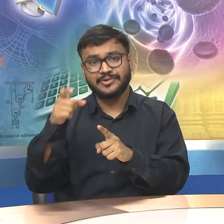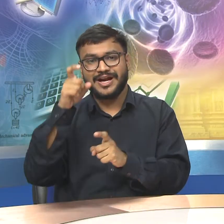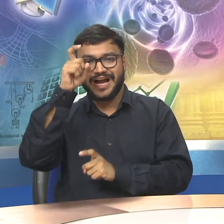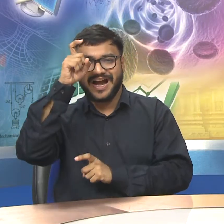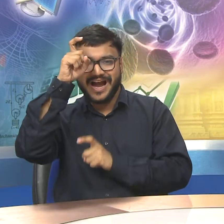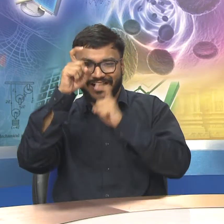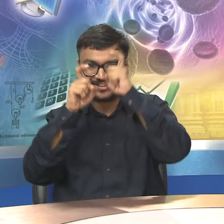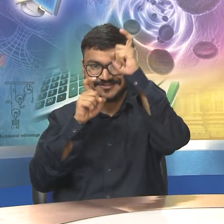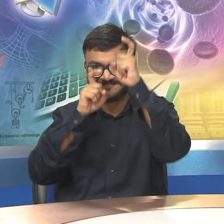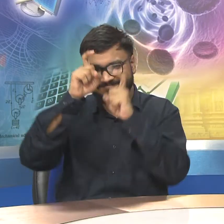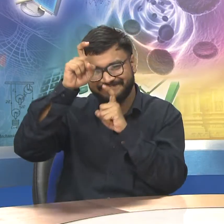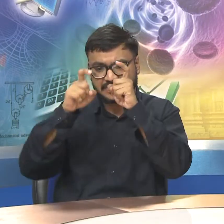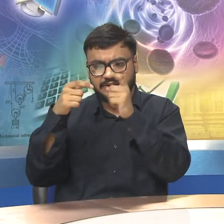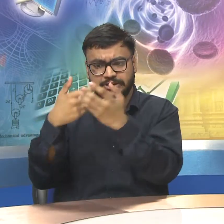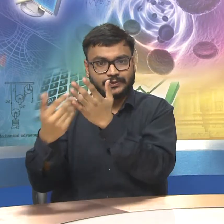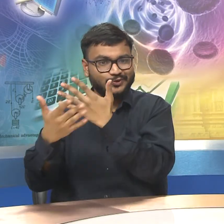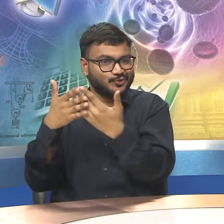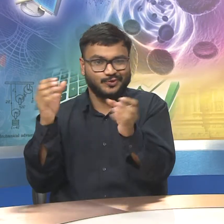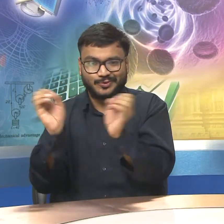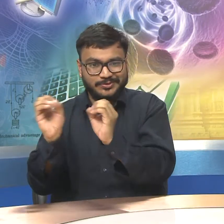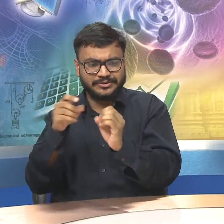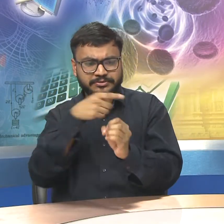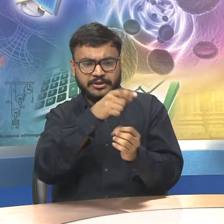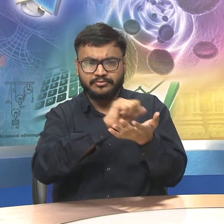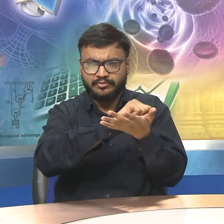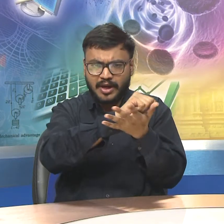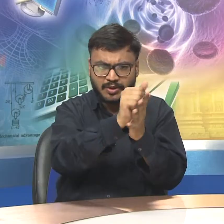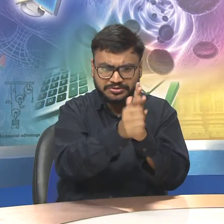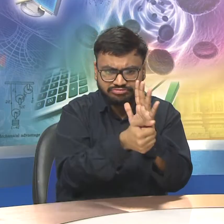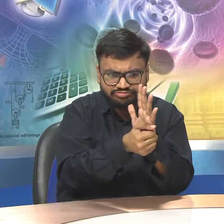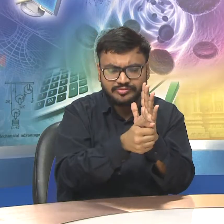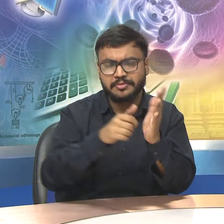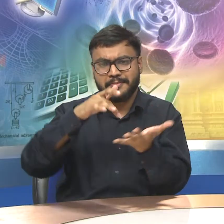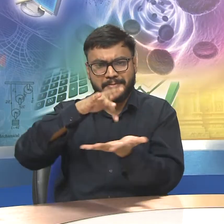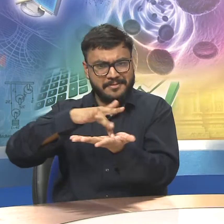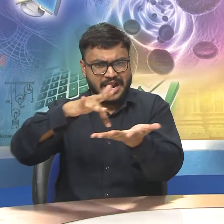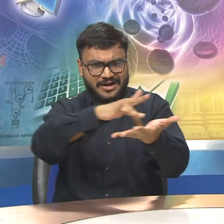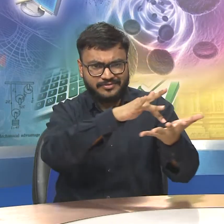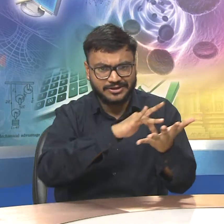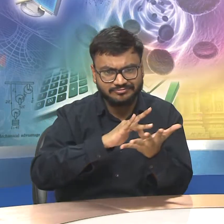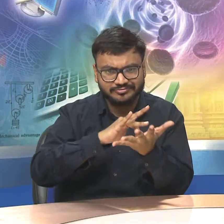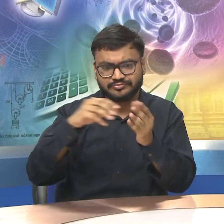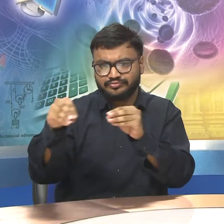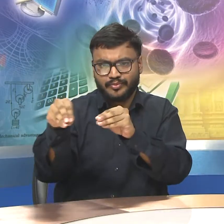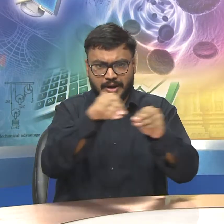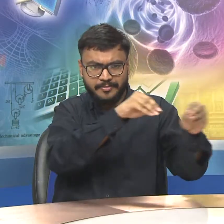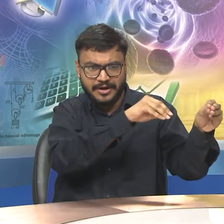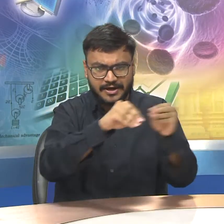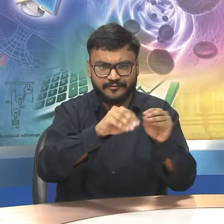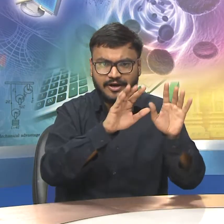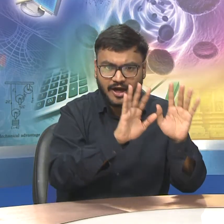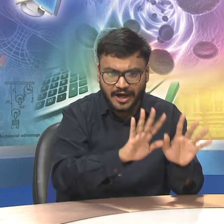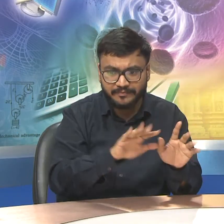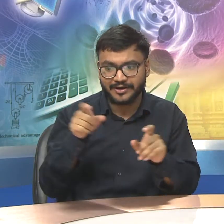hands, and non-manual, not made by hands components.